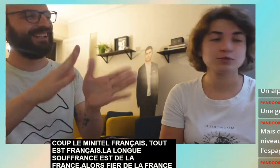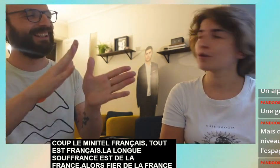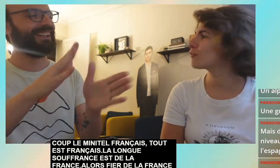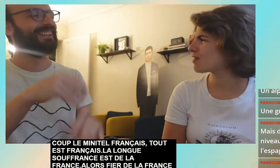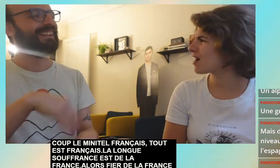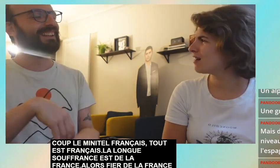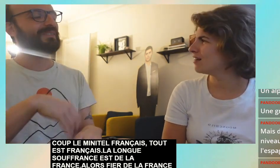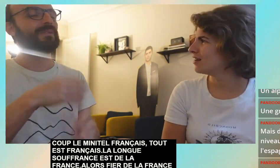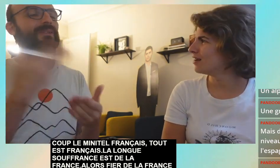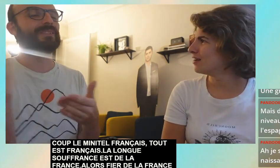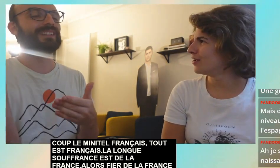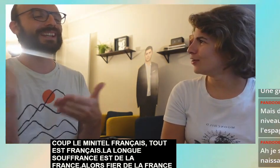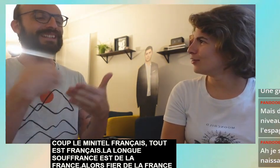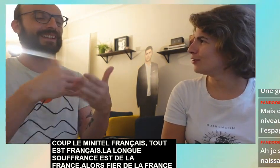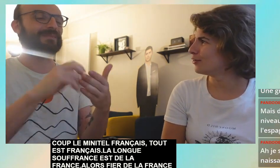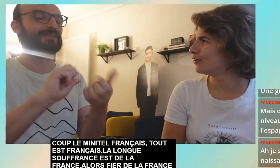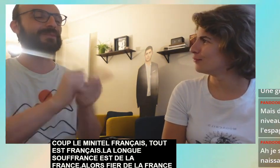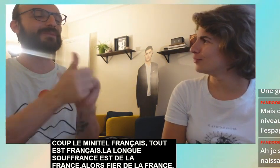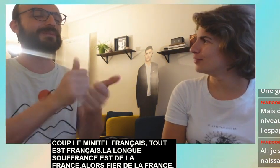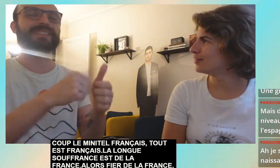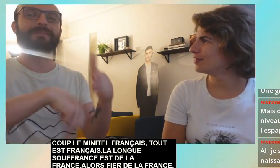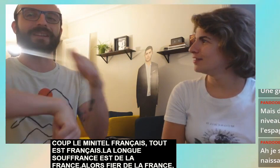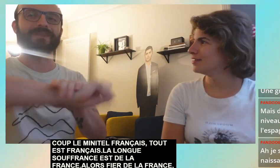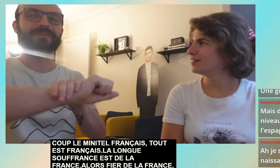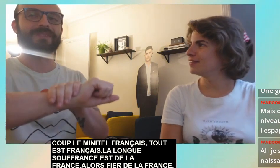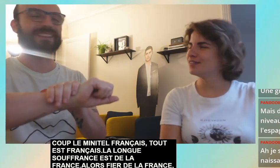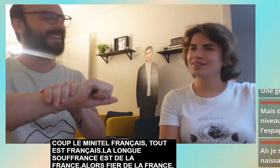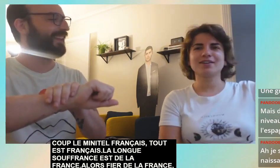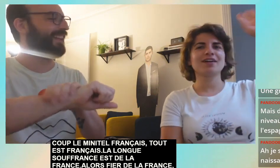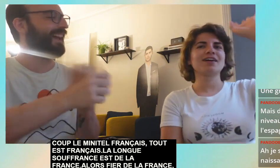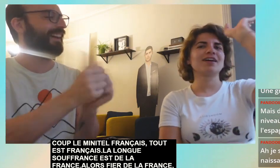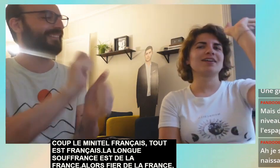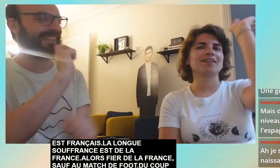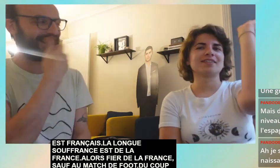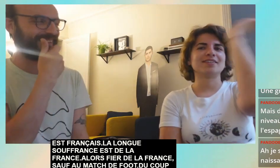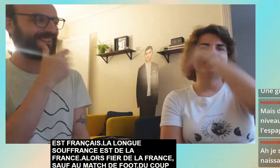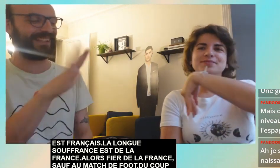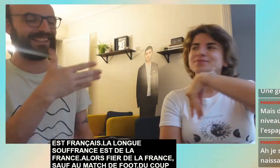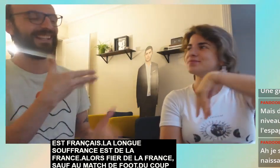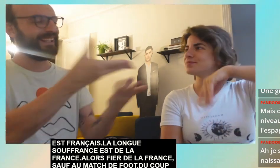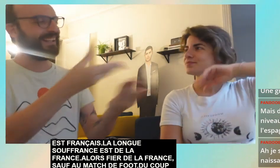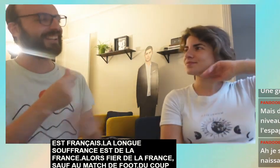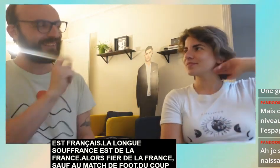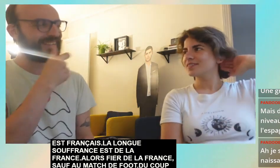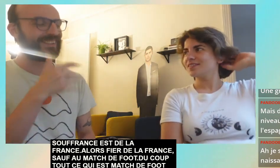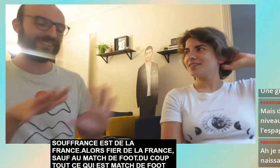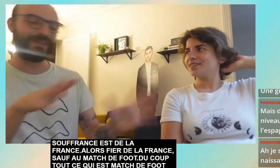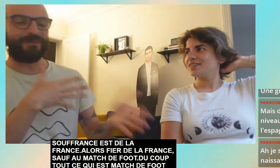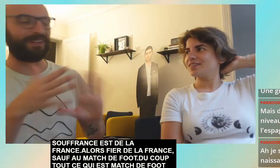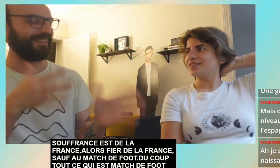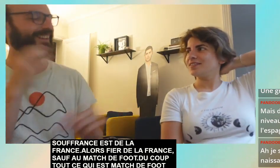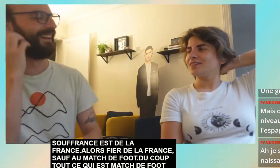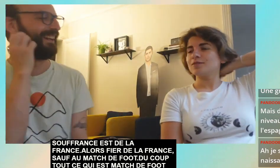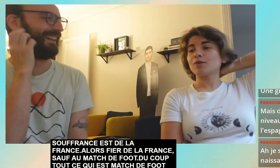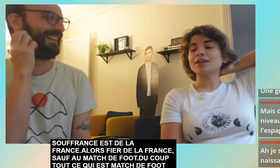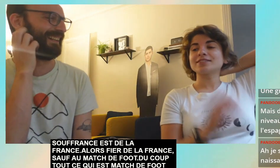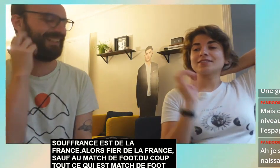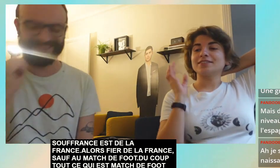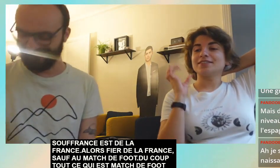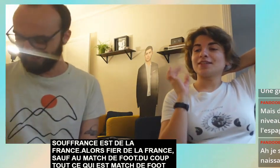Sauf quoi? Récemment, du coup, tout ce qui est match de foot Ah. avec les Anglais. L'accueil des Anglais, moyen. Voilà, t'étais